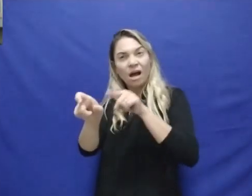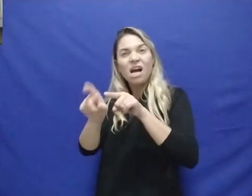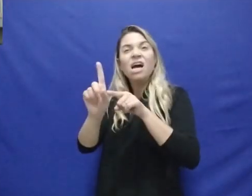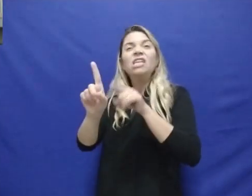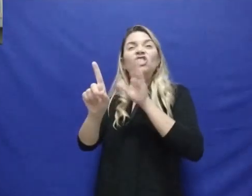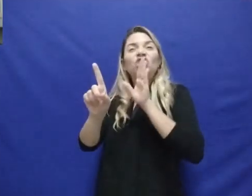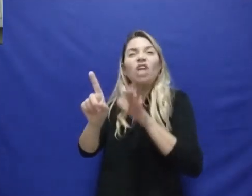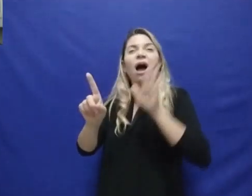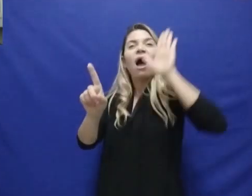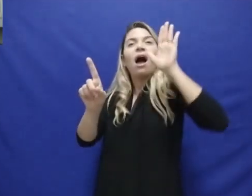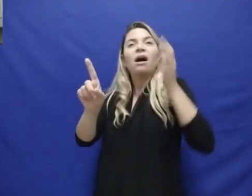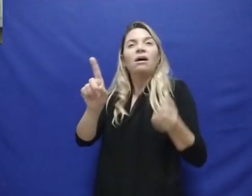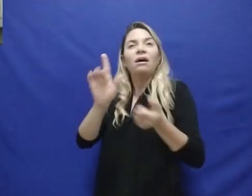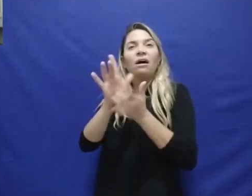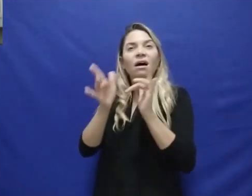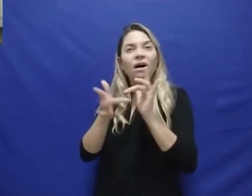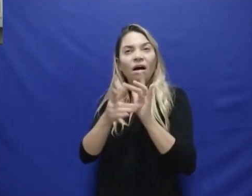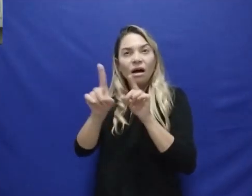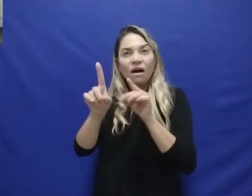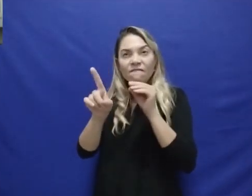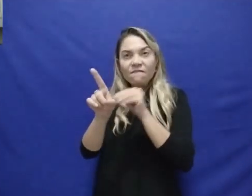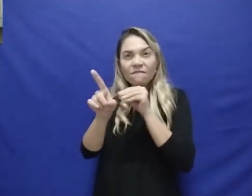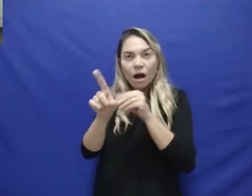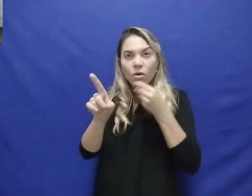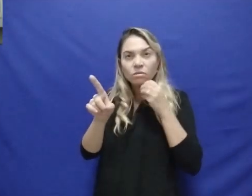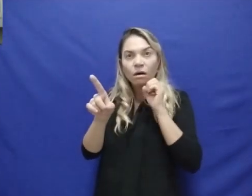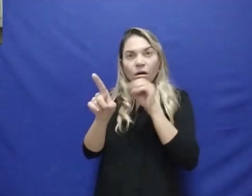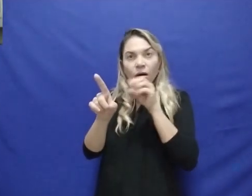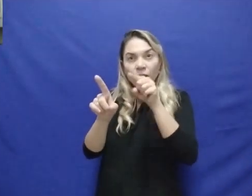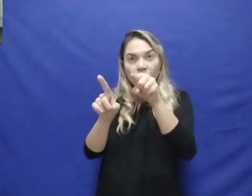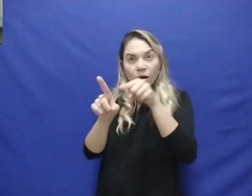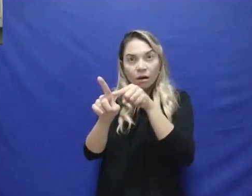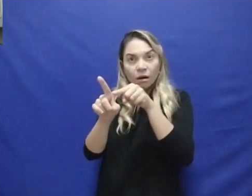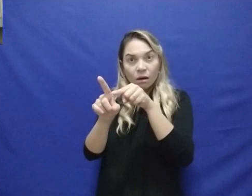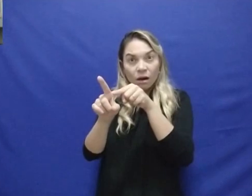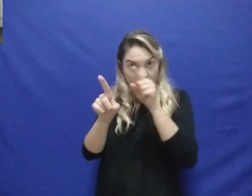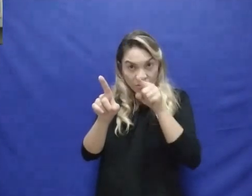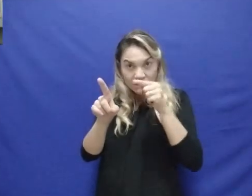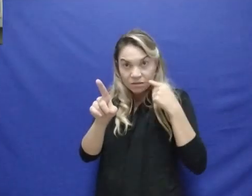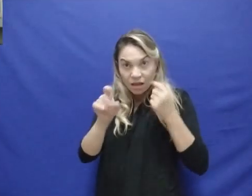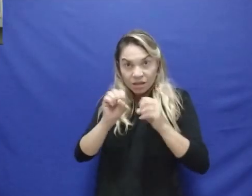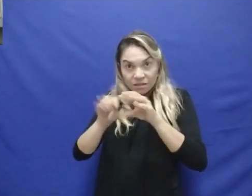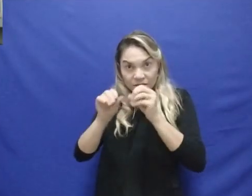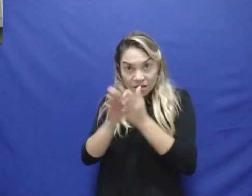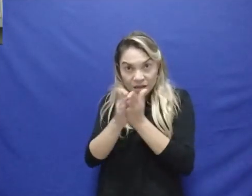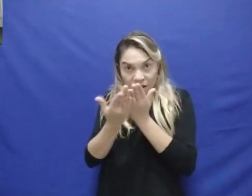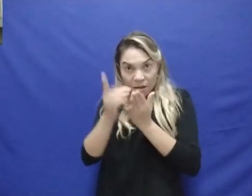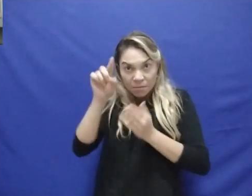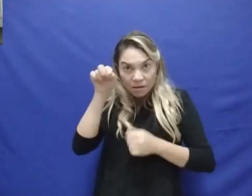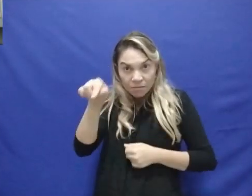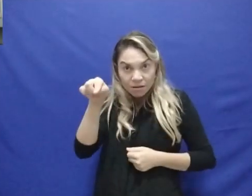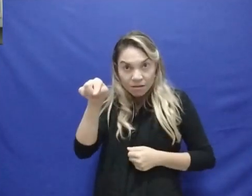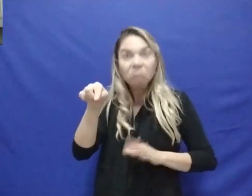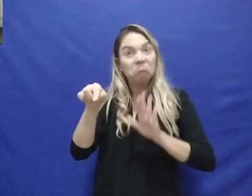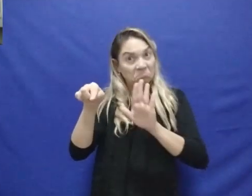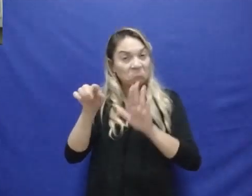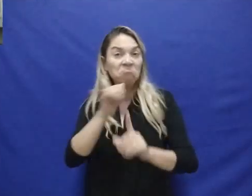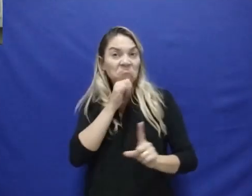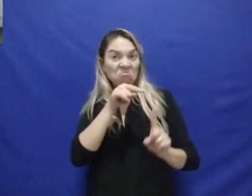fé, que o Senhor tem colocado diante de você? É tempo de continuarmos cuidando das